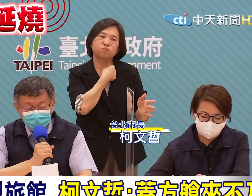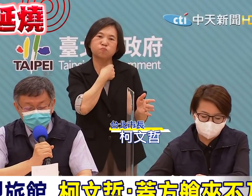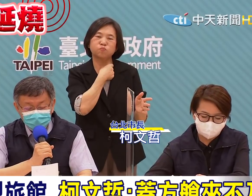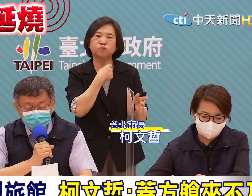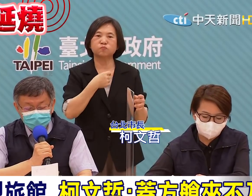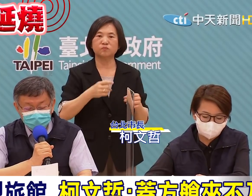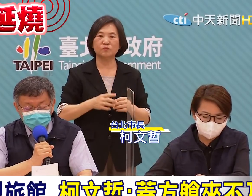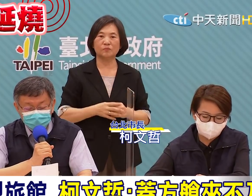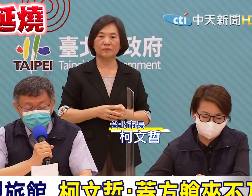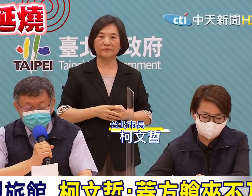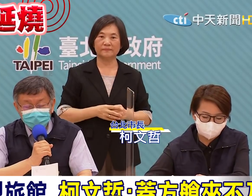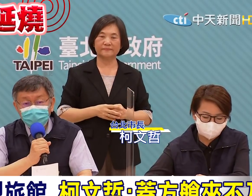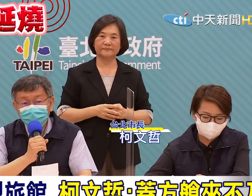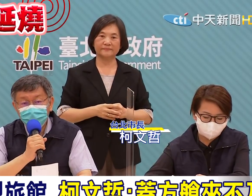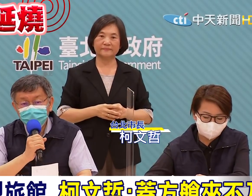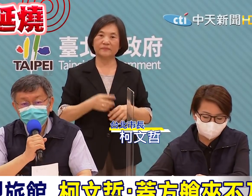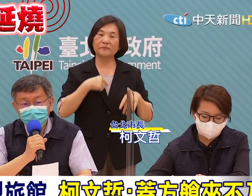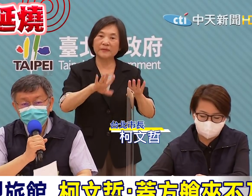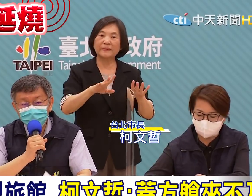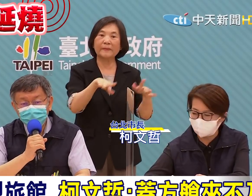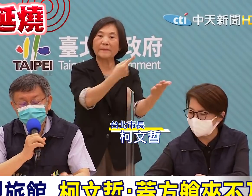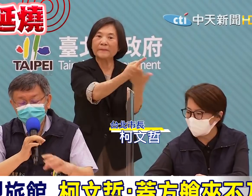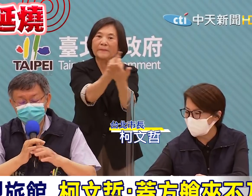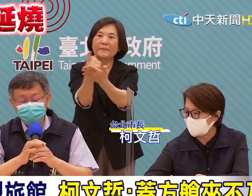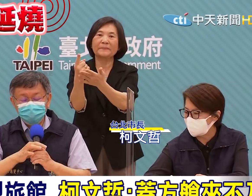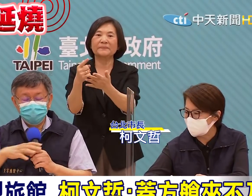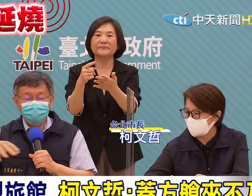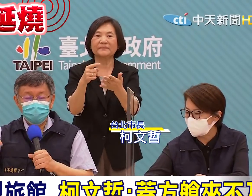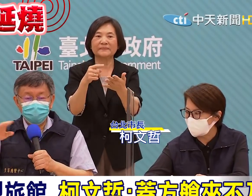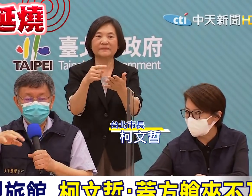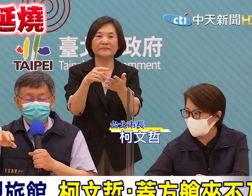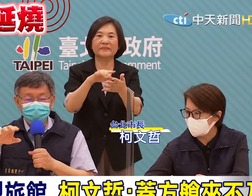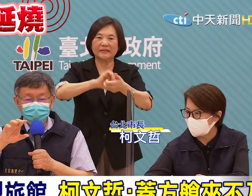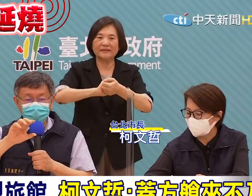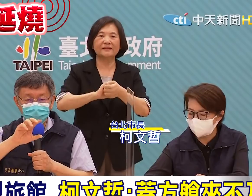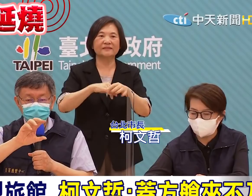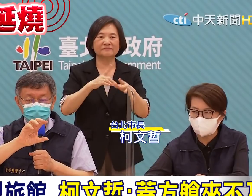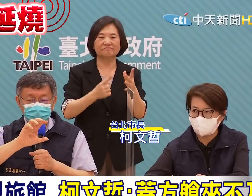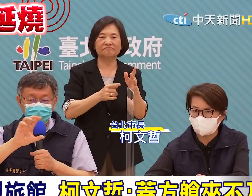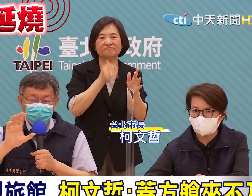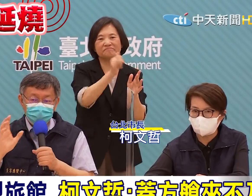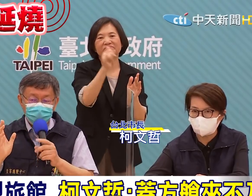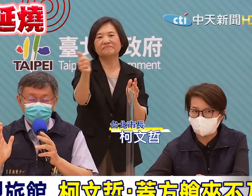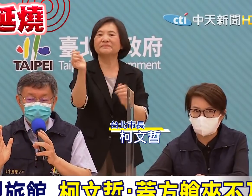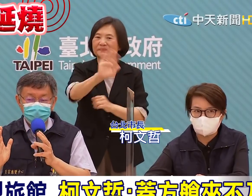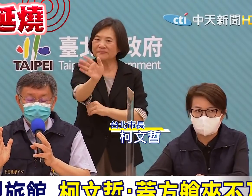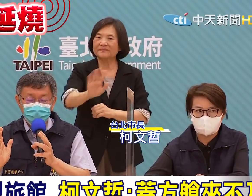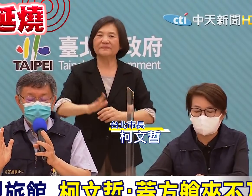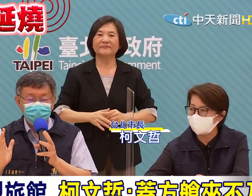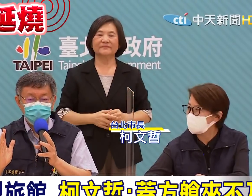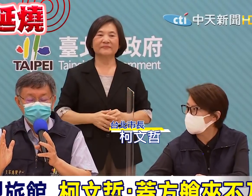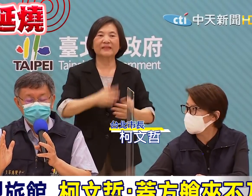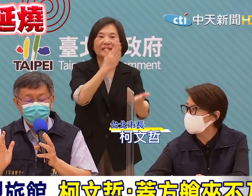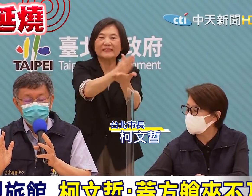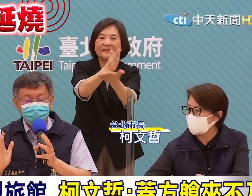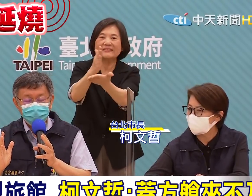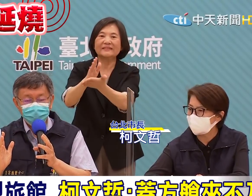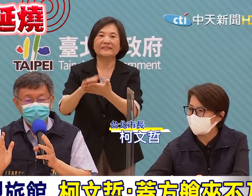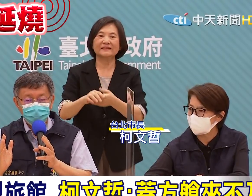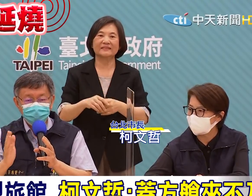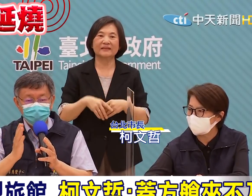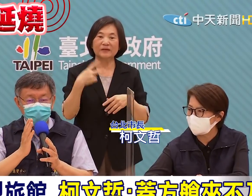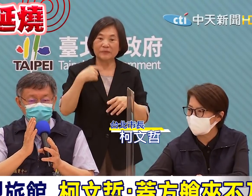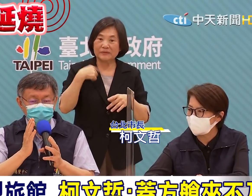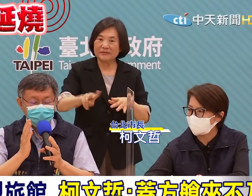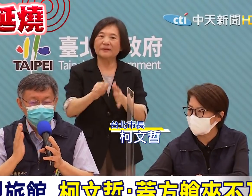们先，大家还是不要减少活动，你知道吗？那我们还有一点呢哦，要拜托大